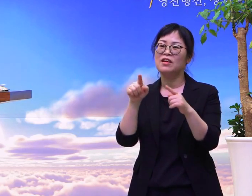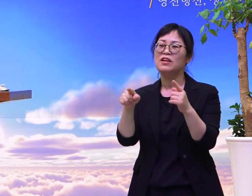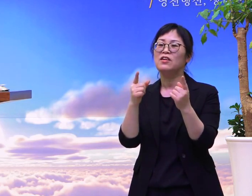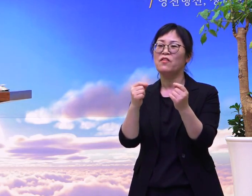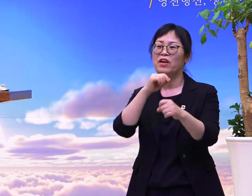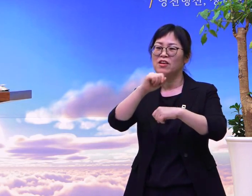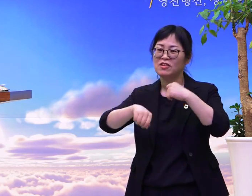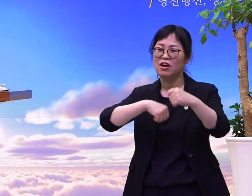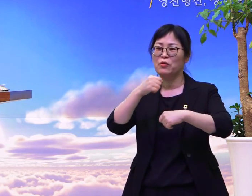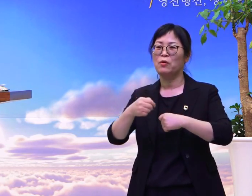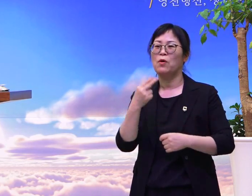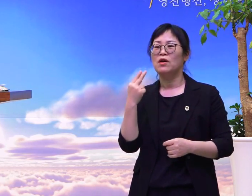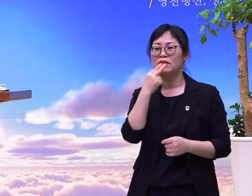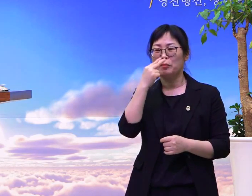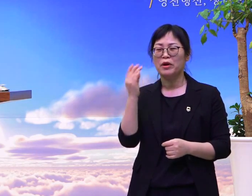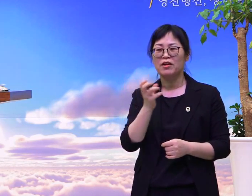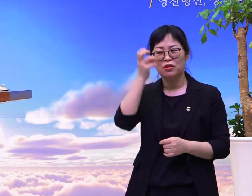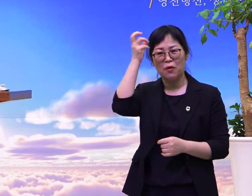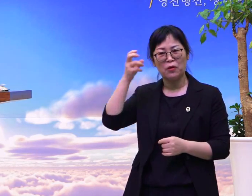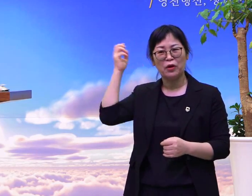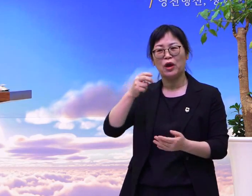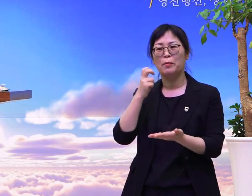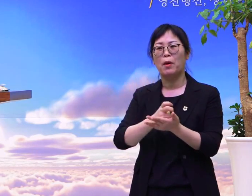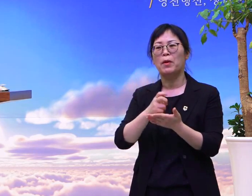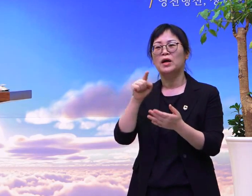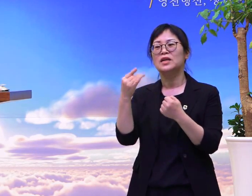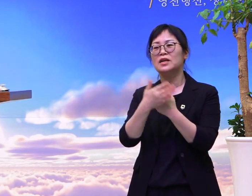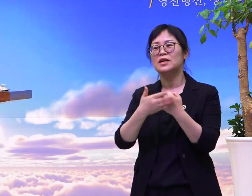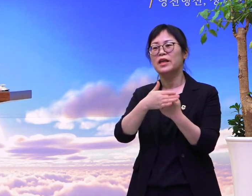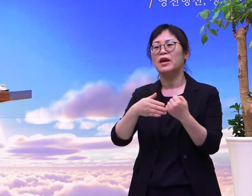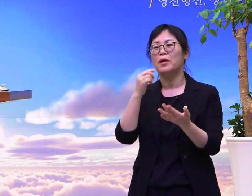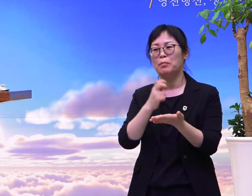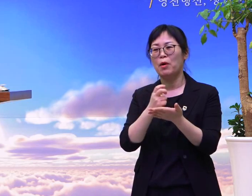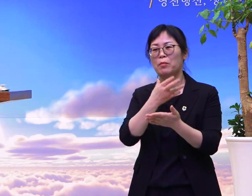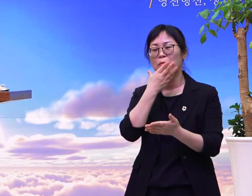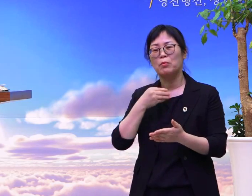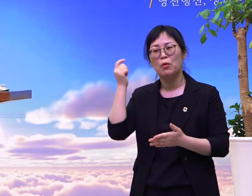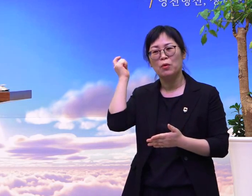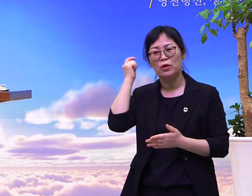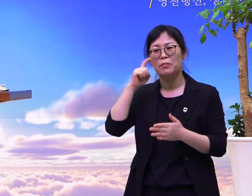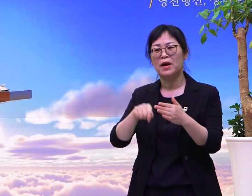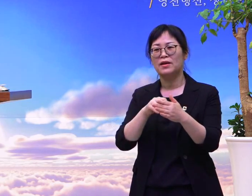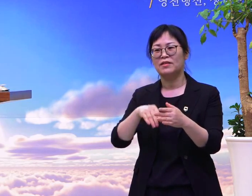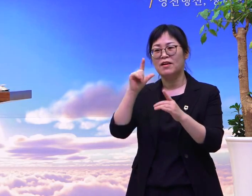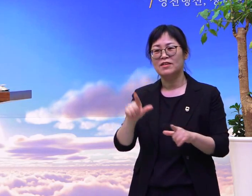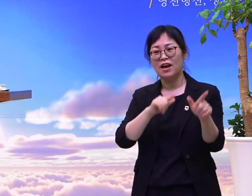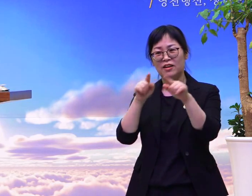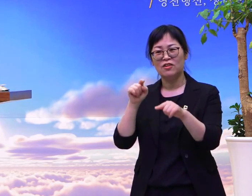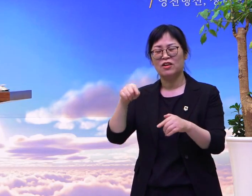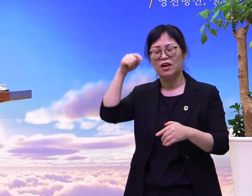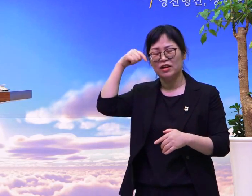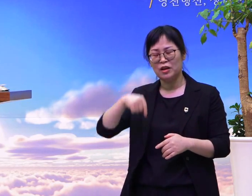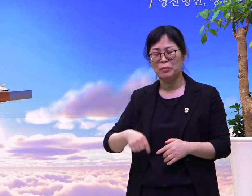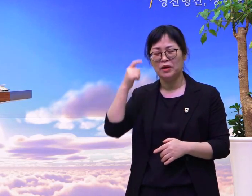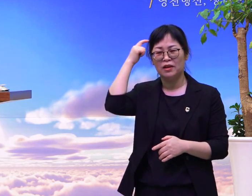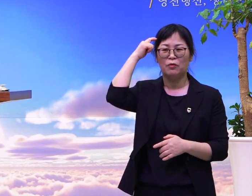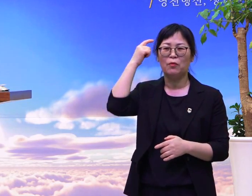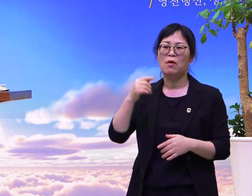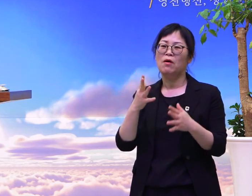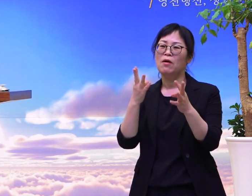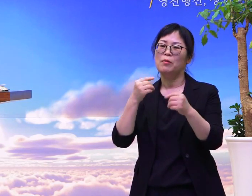것이고, 생명의 성령의 법, 그 은혜의 법, 복음 안에서 사는 것이구나. 그것을 깊이 깨닫고 얼마나